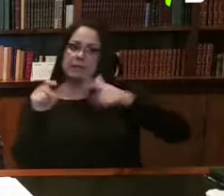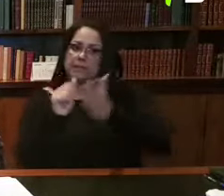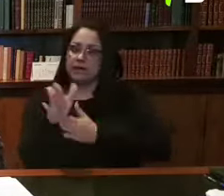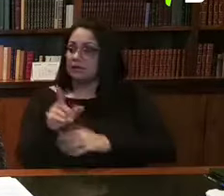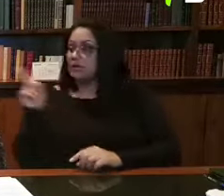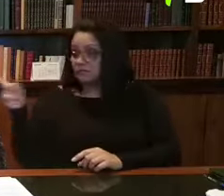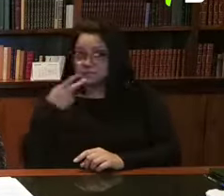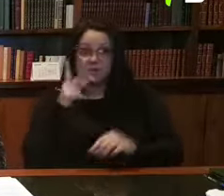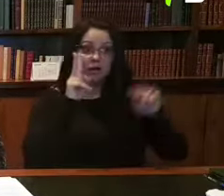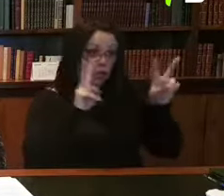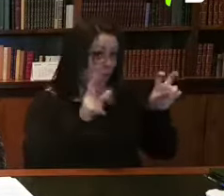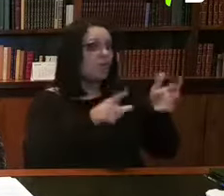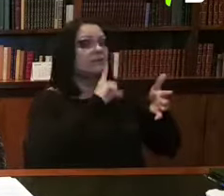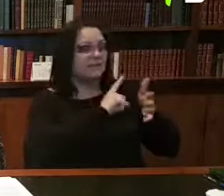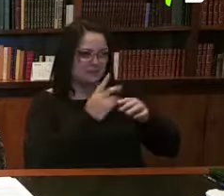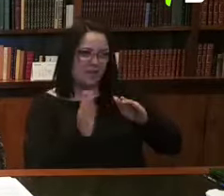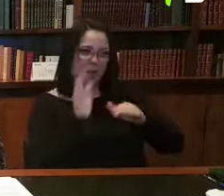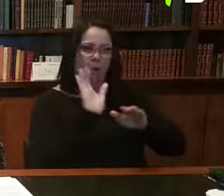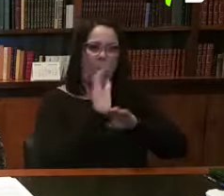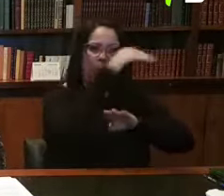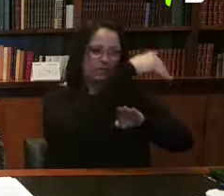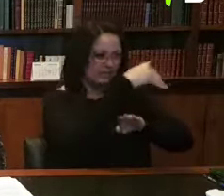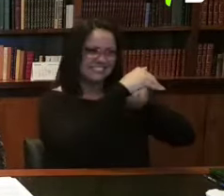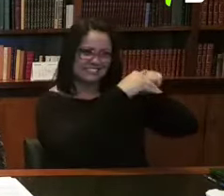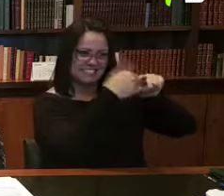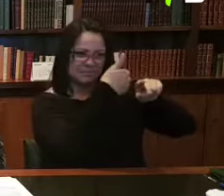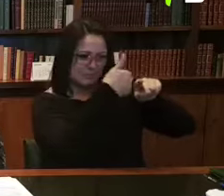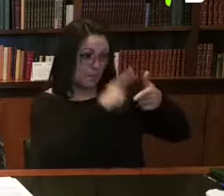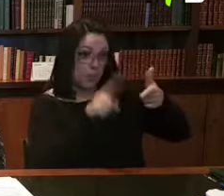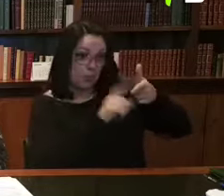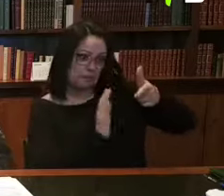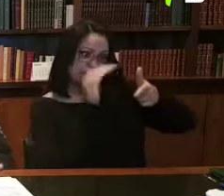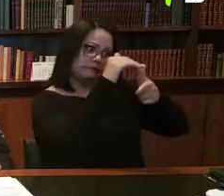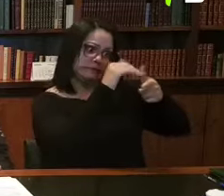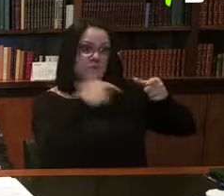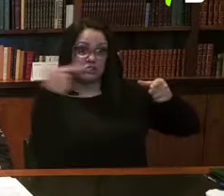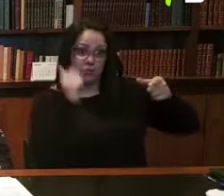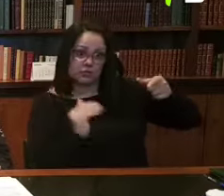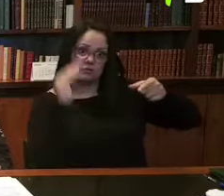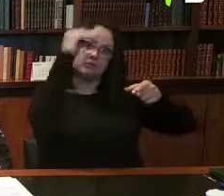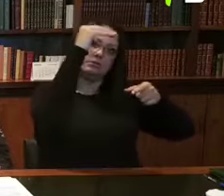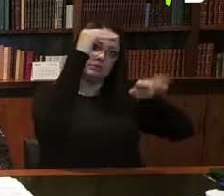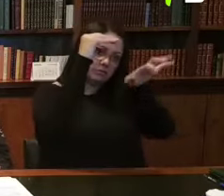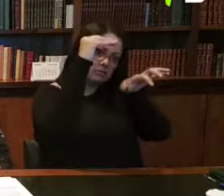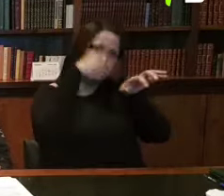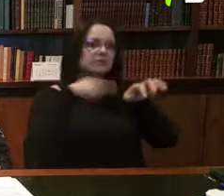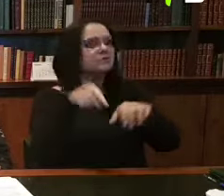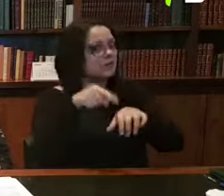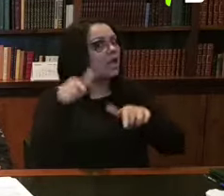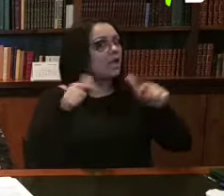onda do da economia que o que que acontece aparentemente nós batemos bom aparentemente